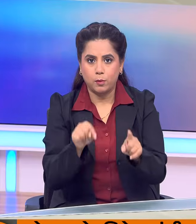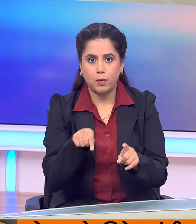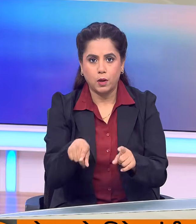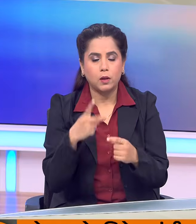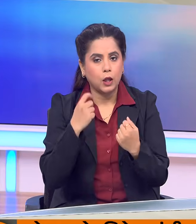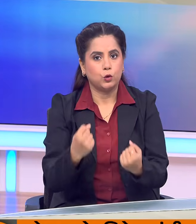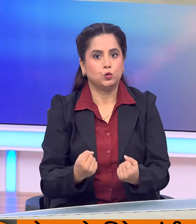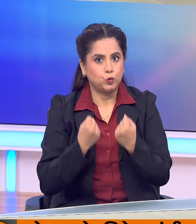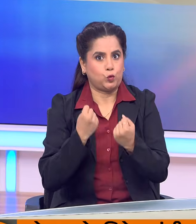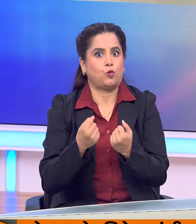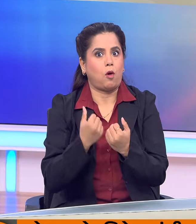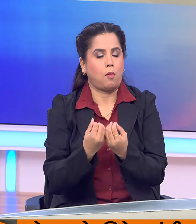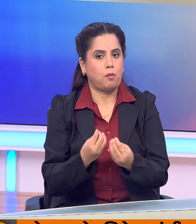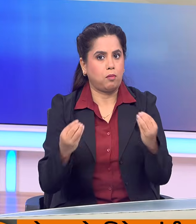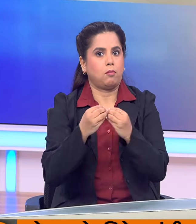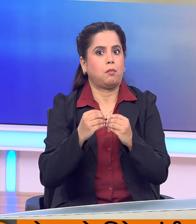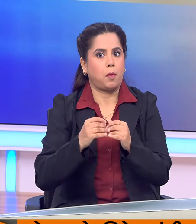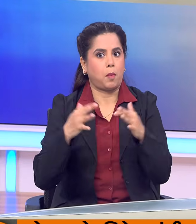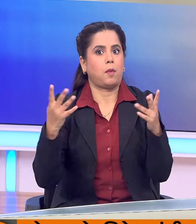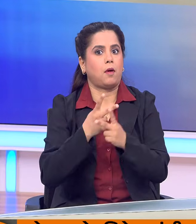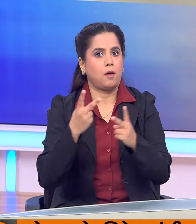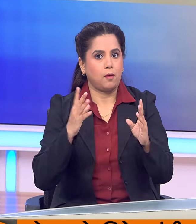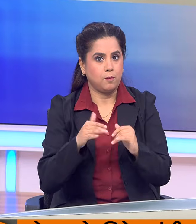8.8% की मजबूत वृद्धि प्रदान की।